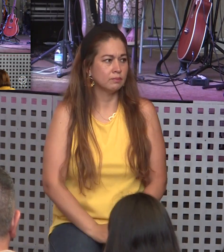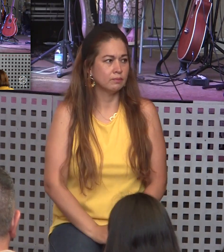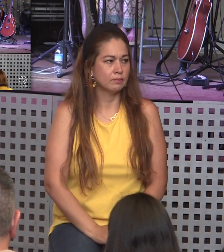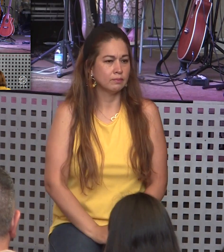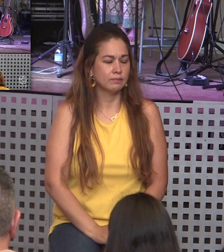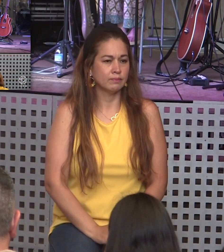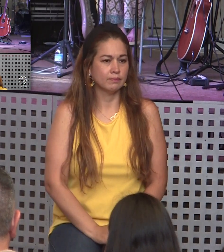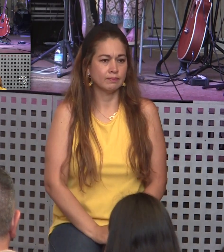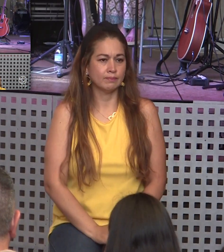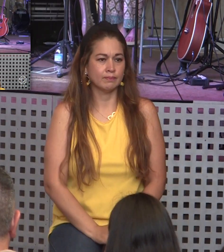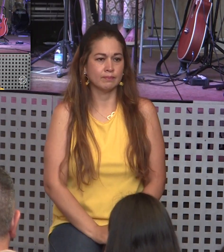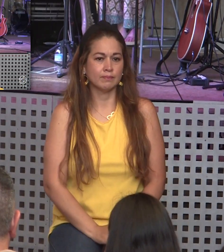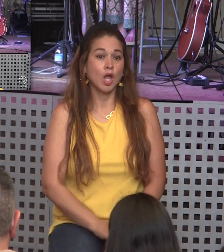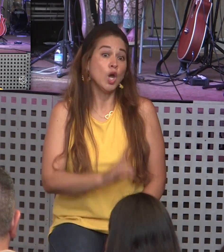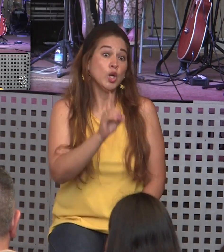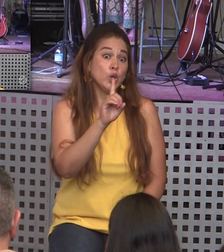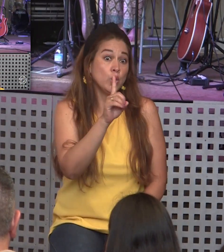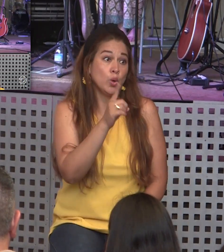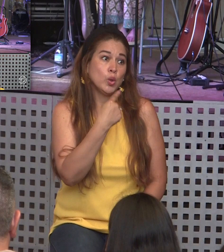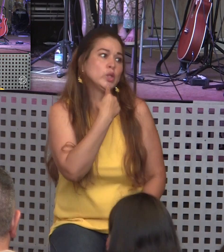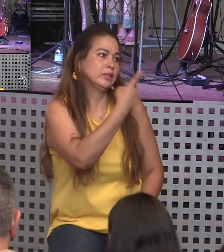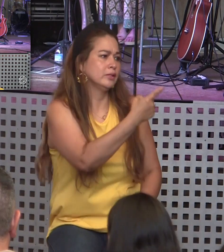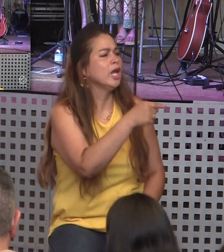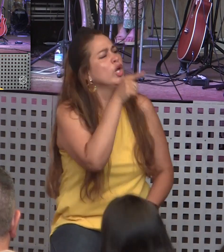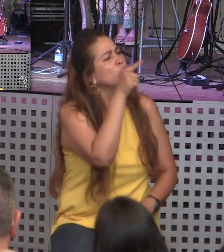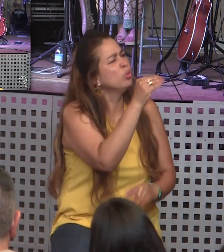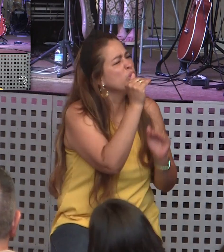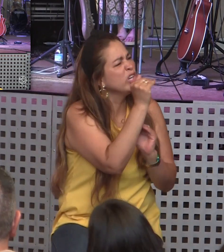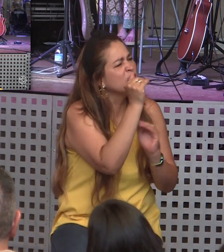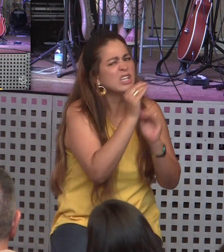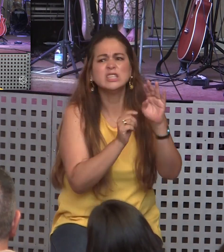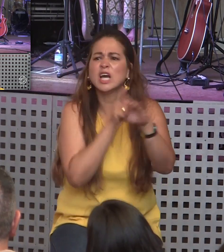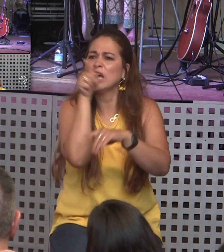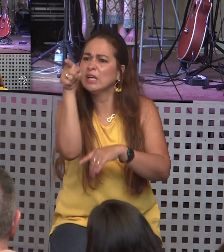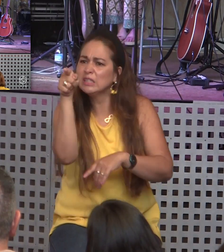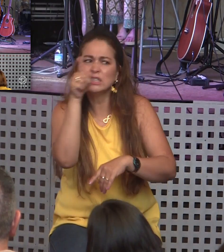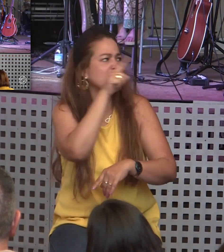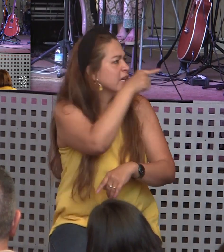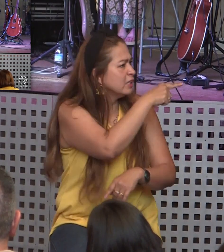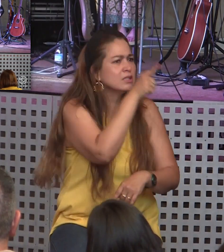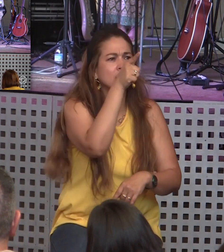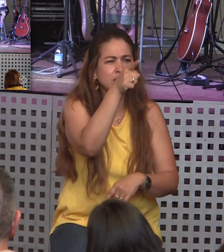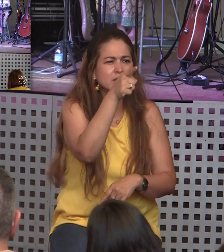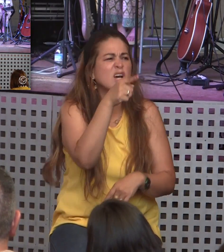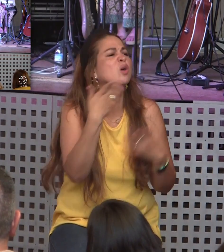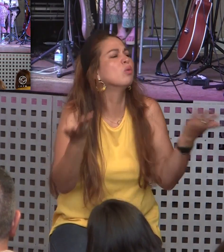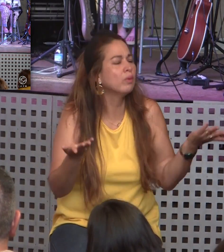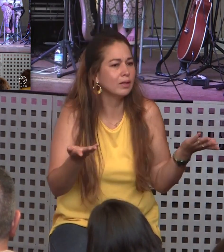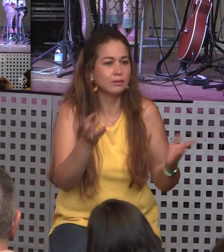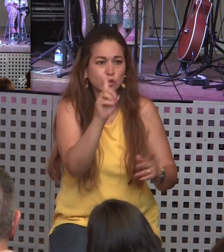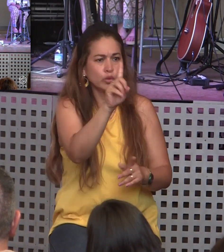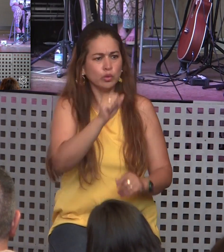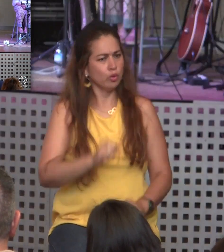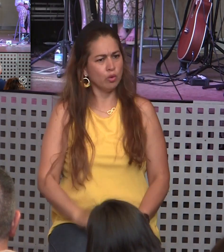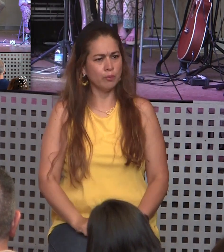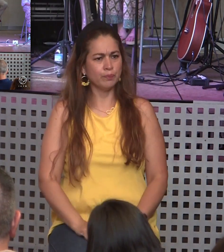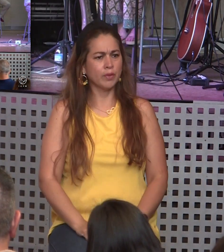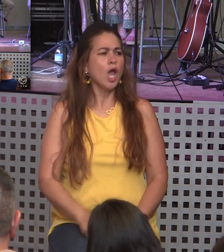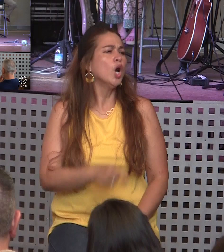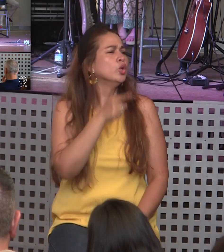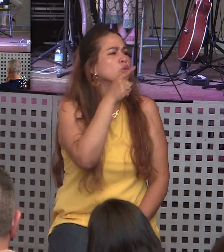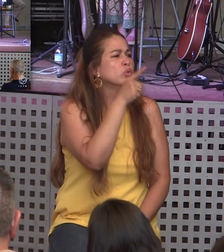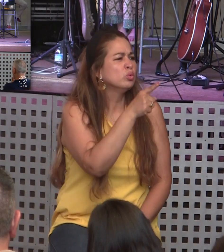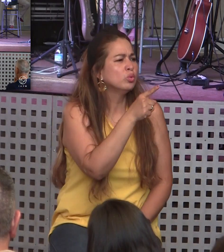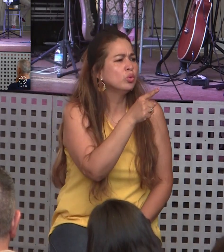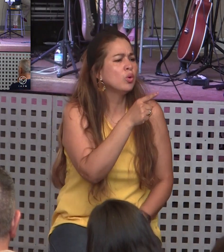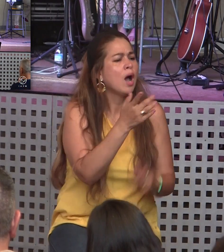No les pregunta a qué iglesia vas. No les pregunta quién es tu pastor. No les pregunta cuántos años llevas